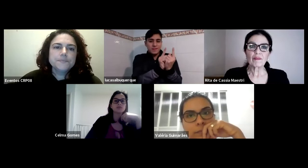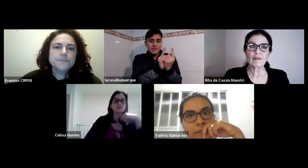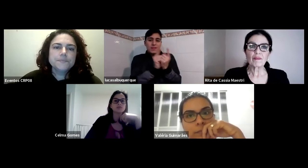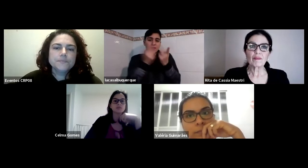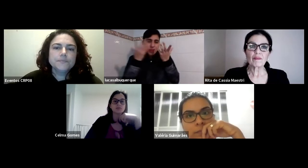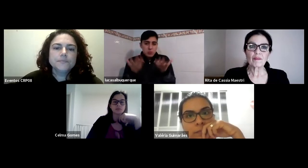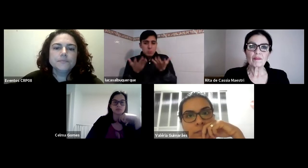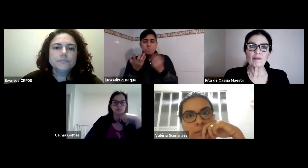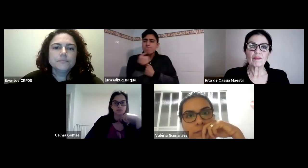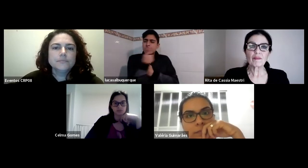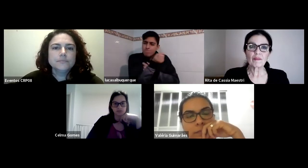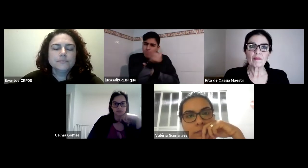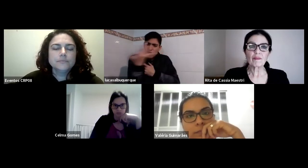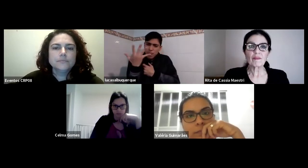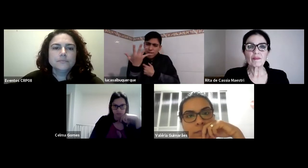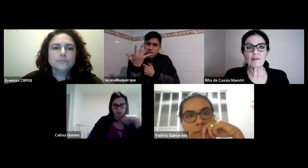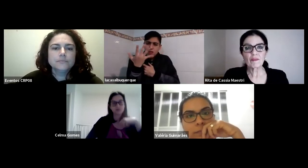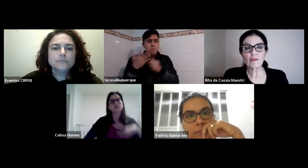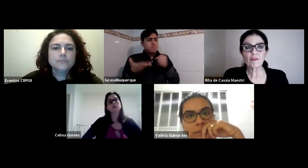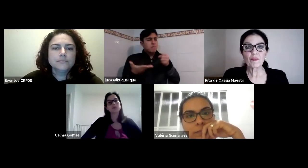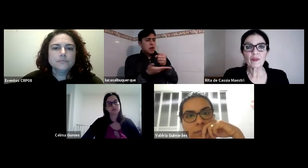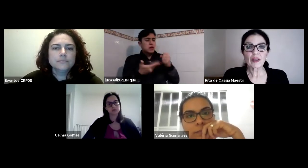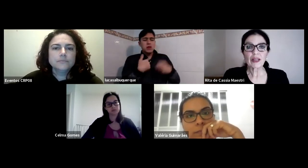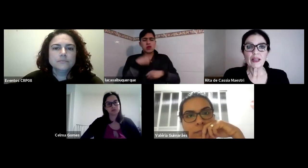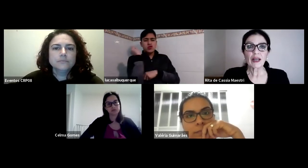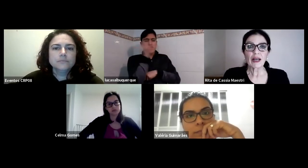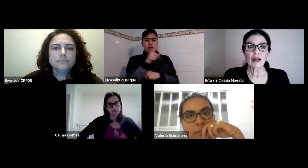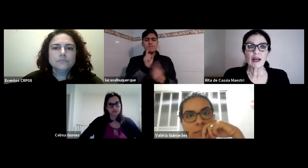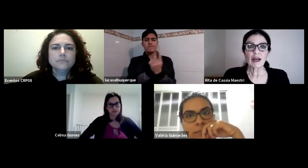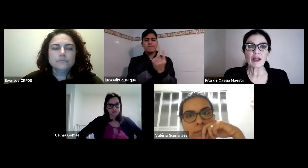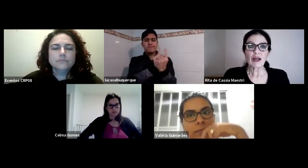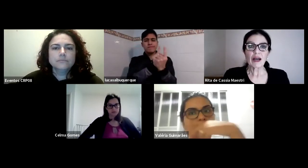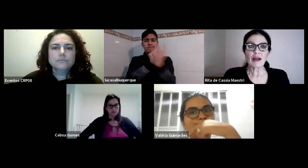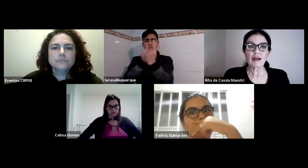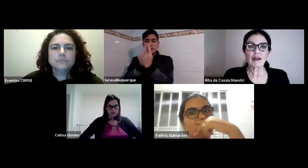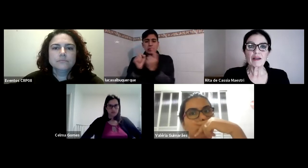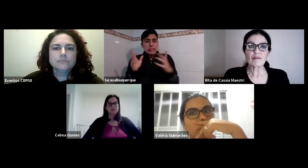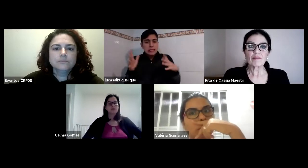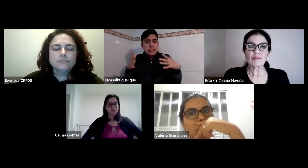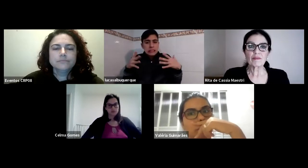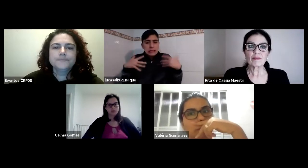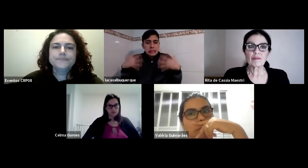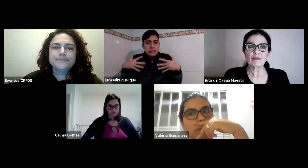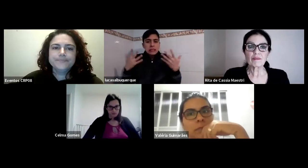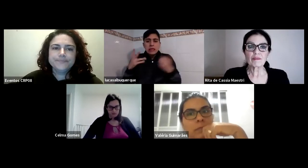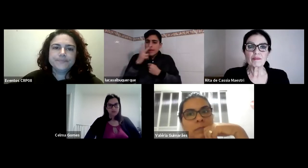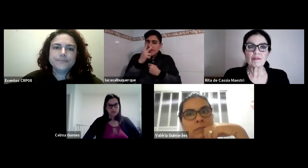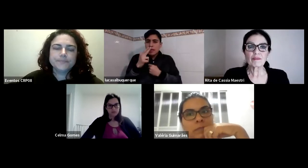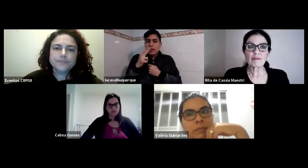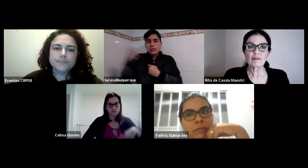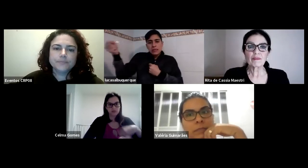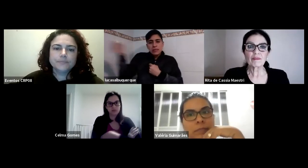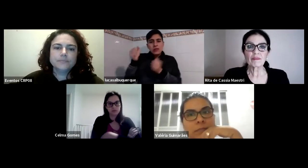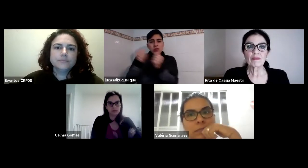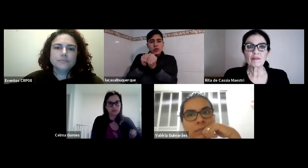Mas tem outros que só com o básico está fazendo atendimento e está, né, levando os intérpretes para